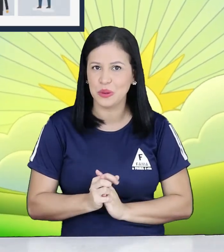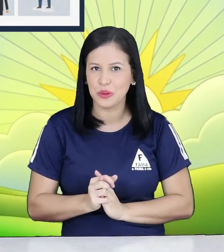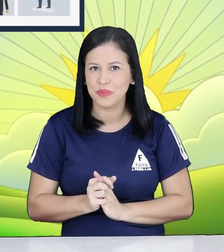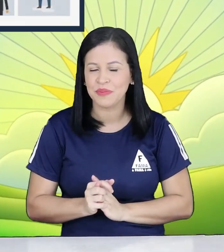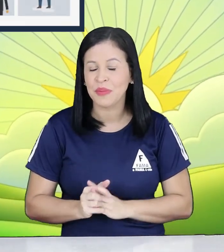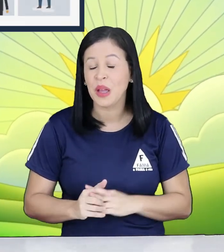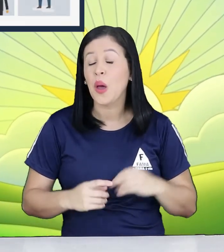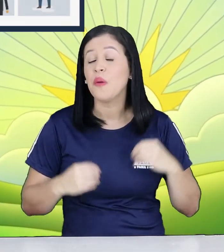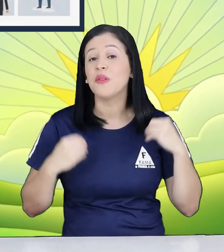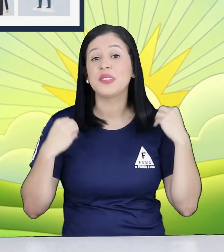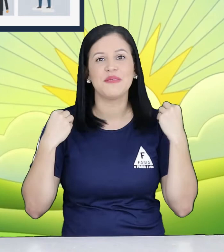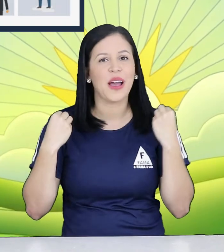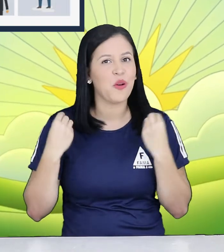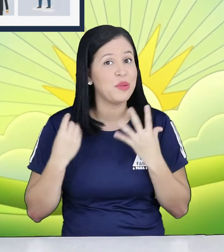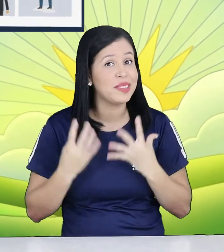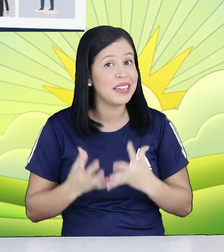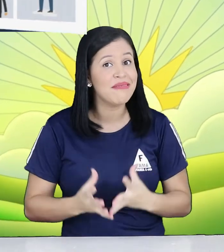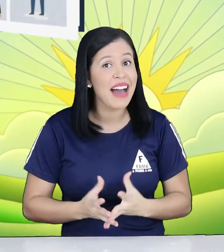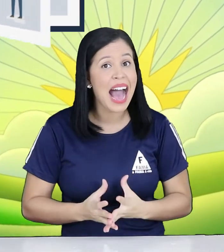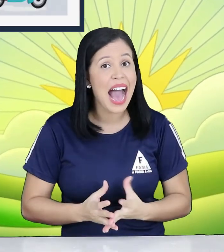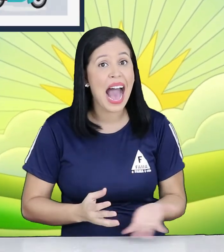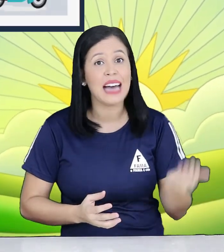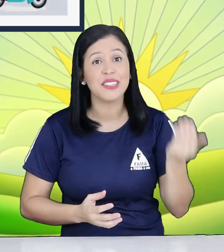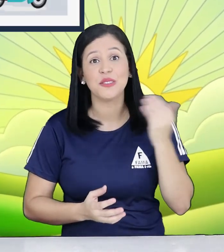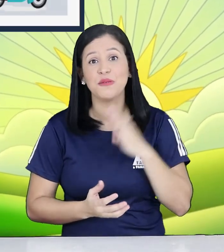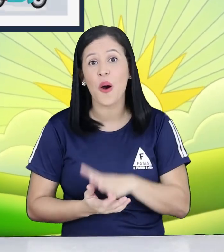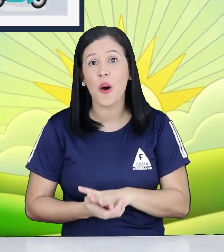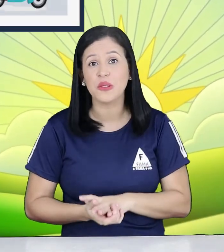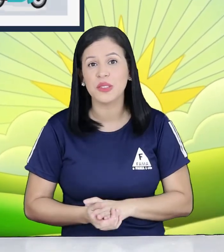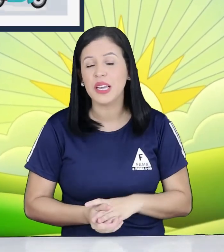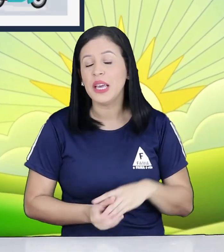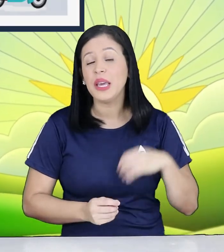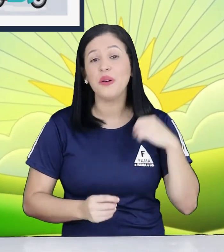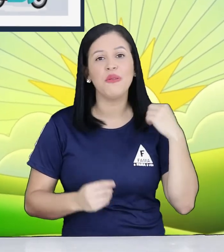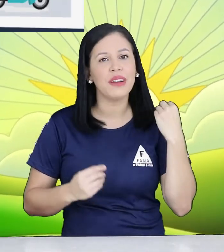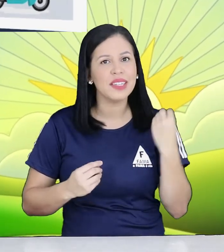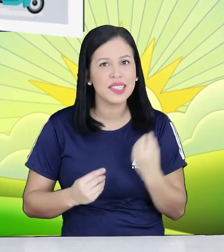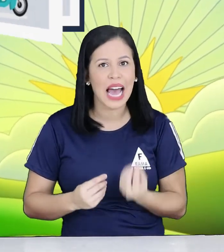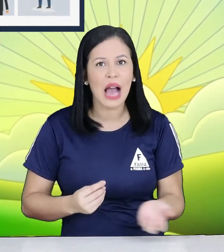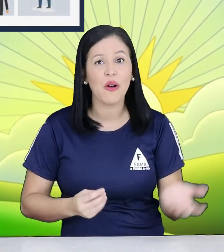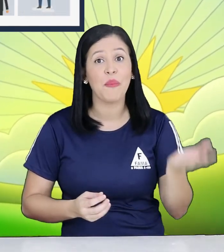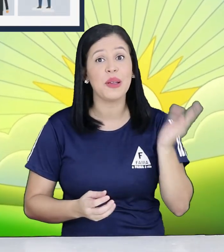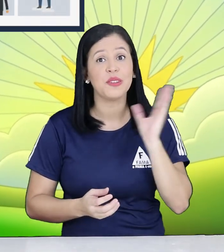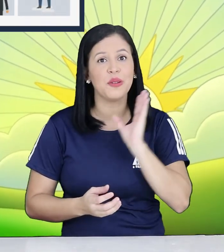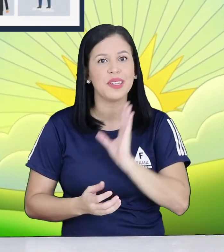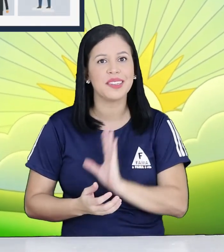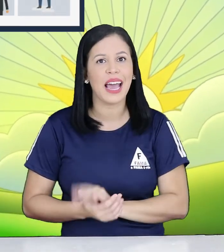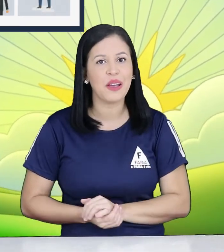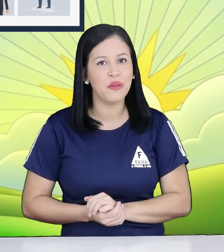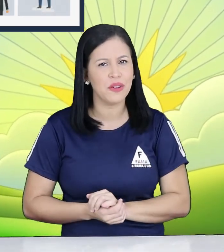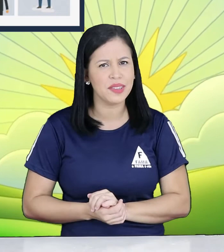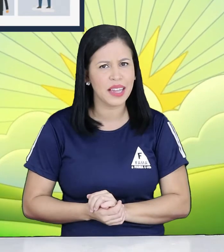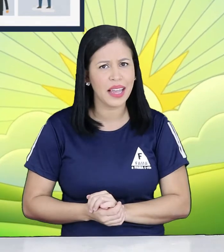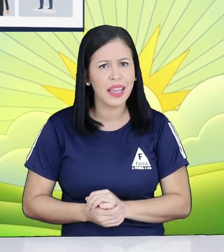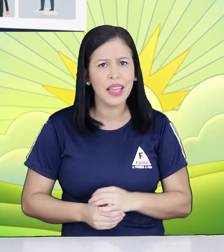adulto. Você vai observar as fotos e conversar com a pessoa que está aí com você